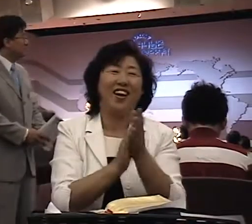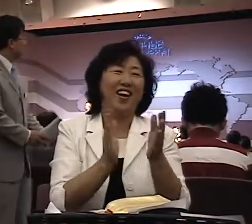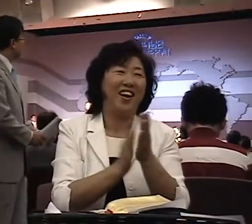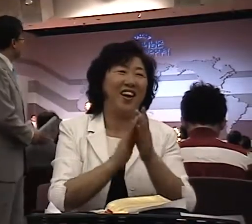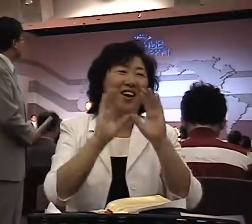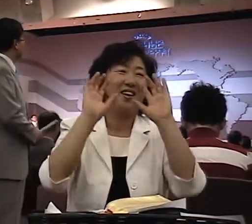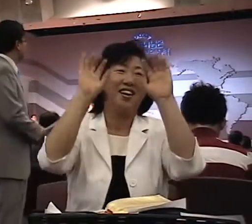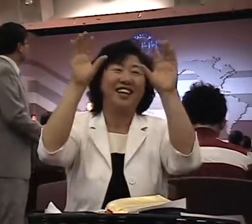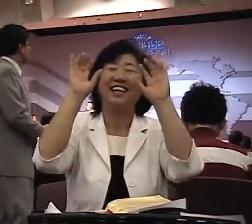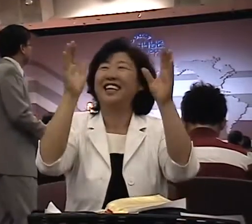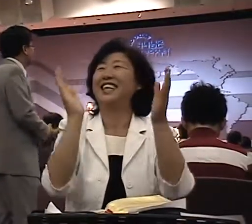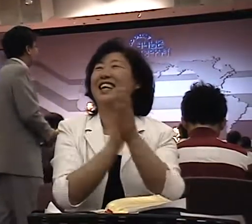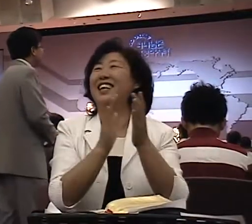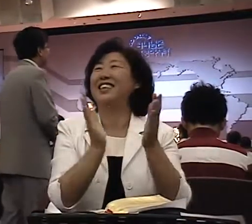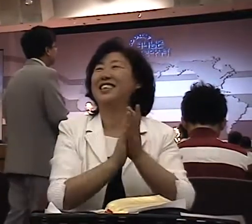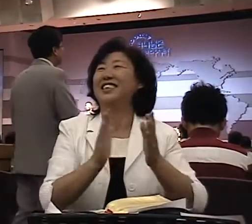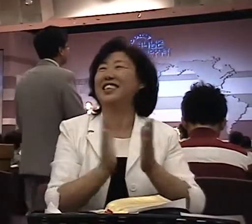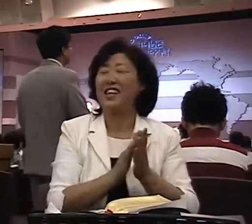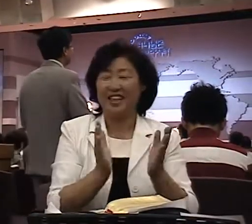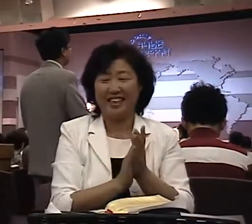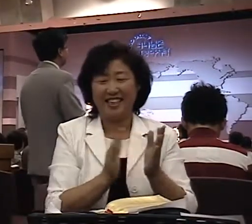박수 할까요?